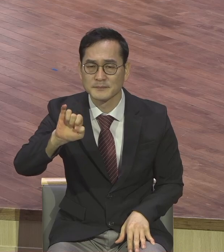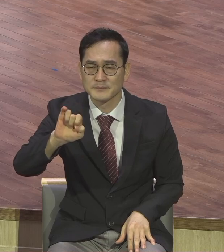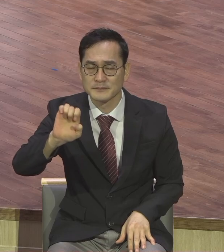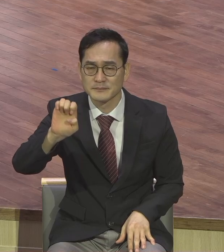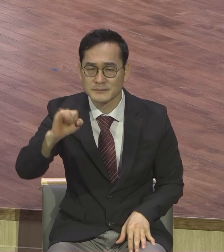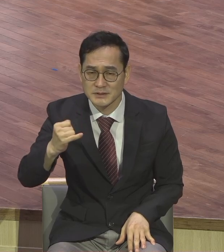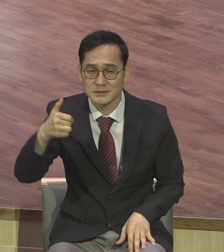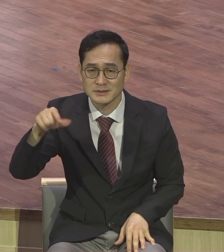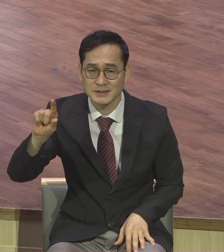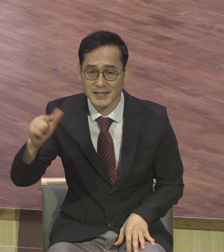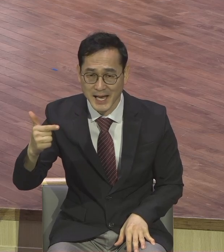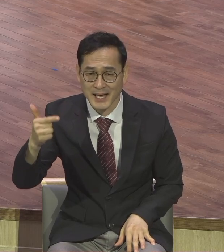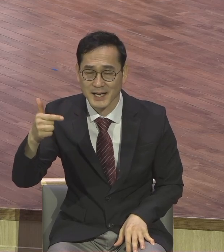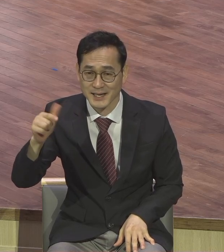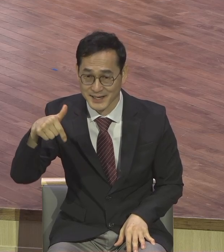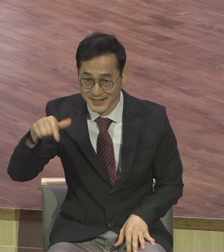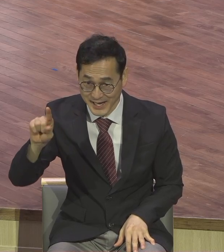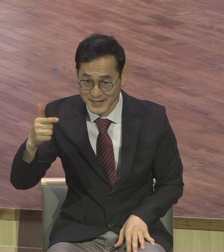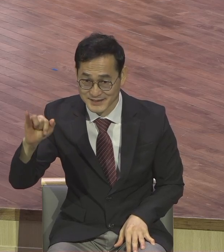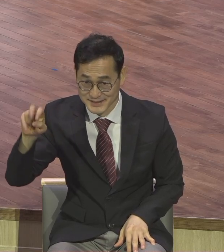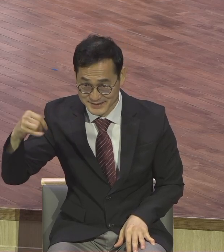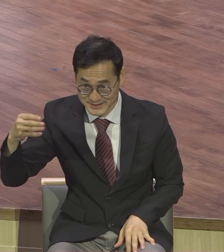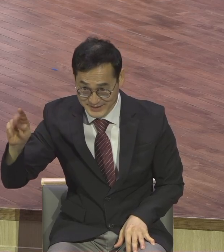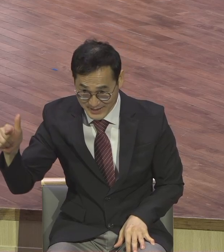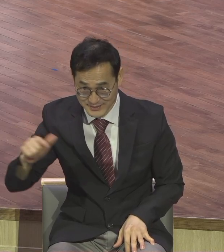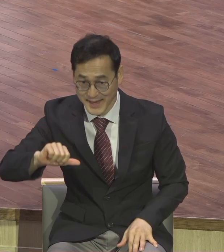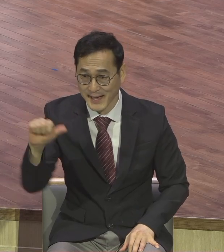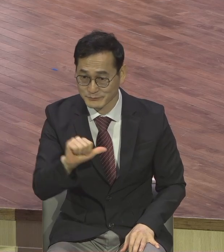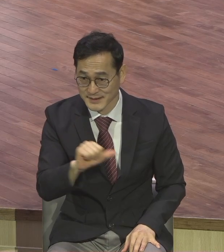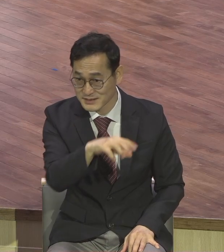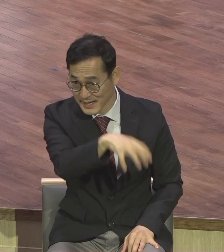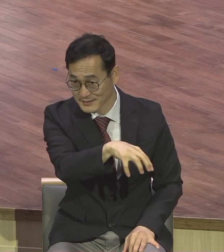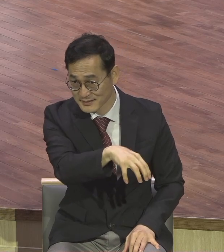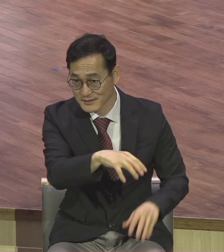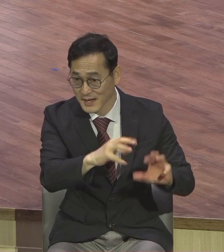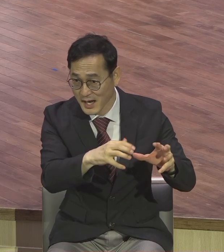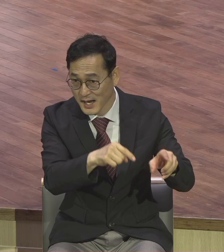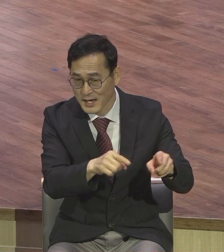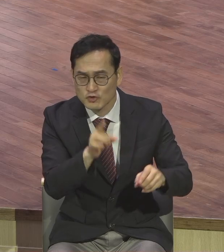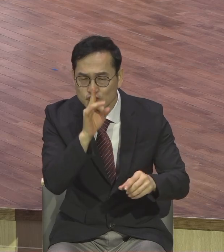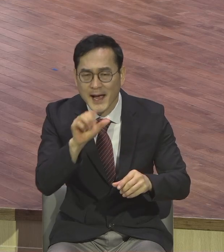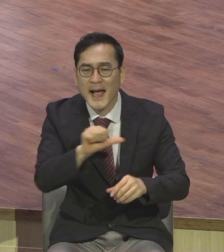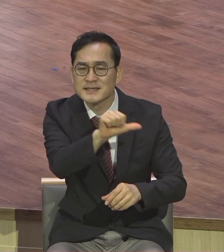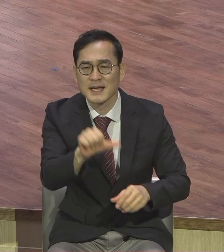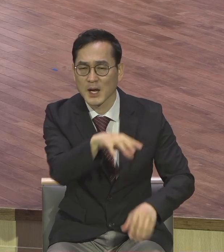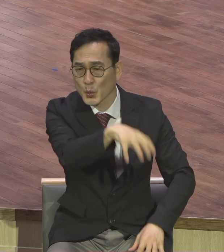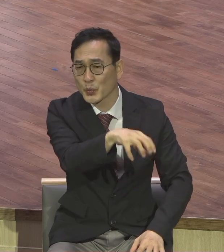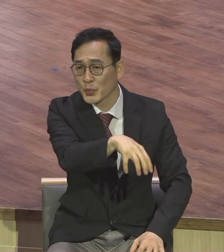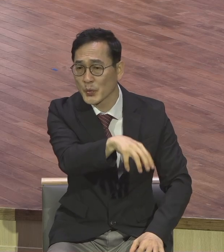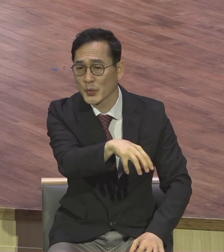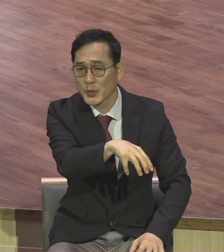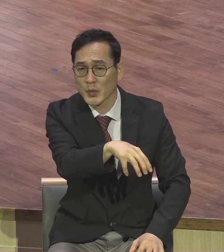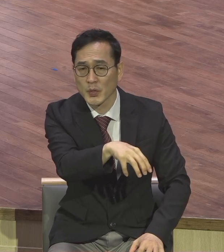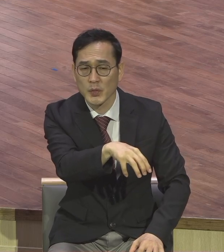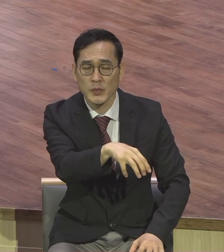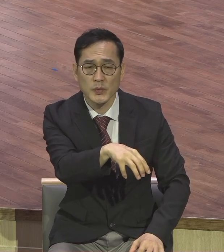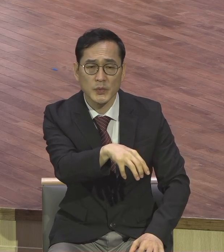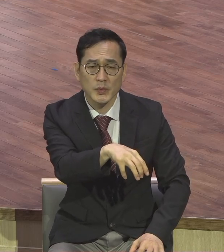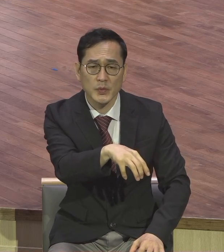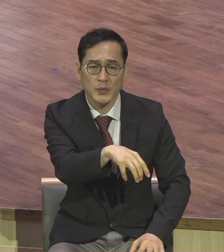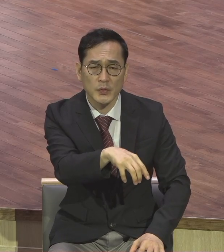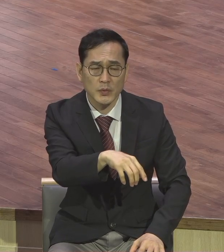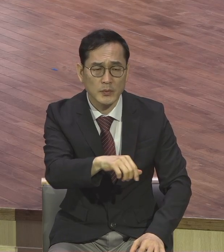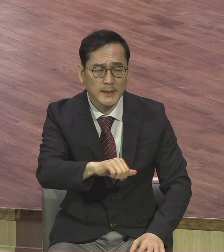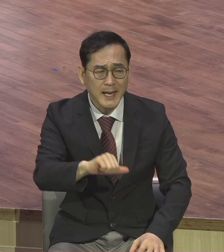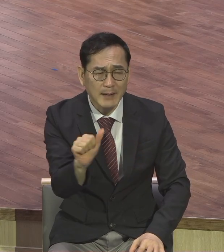지리적으로 이 아프가니스탄은 중앙아시아입니다. 이 중앙아시아에 속해 있는데 이 지역을 그걸 보면